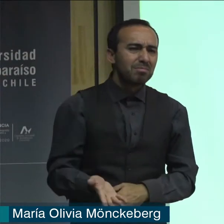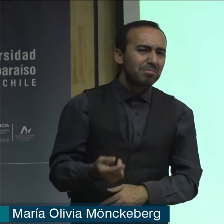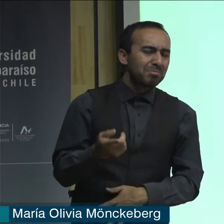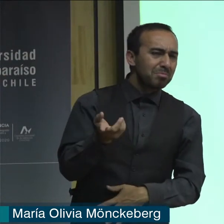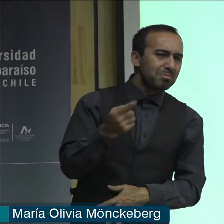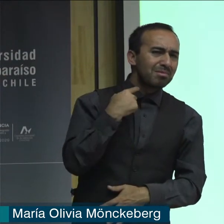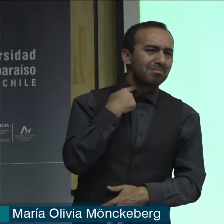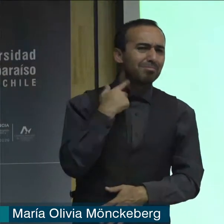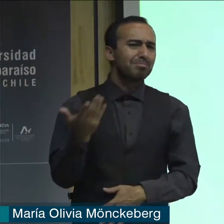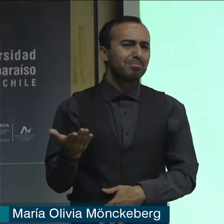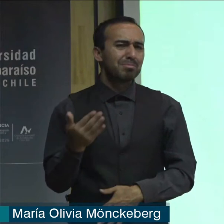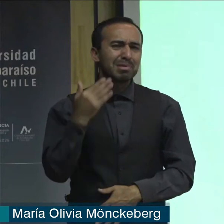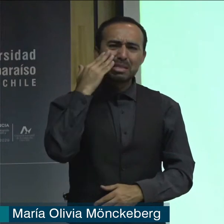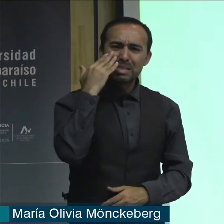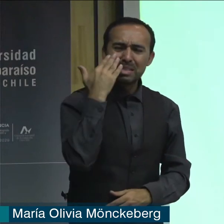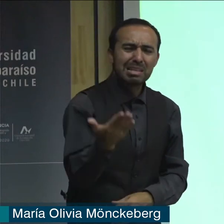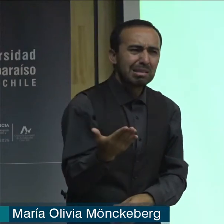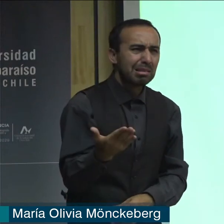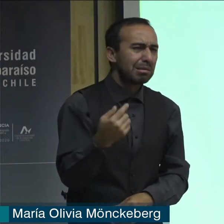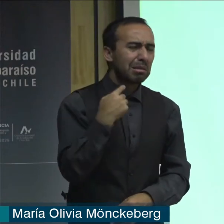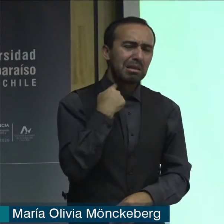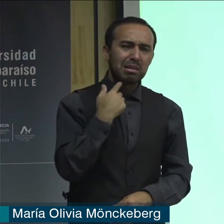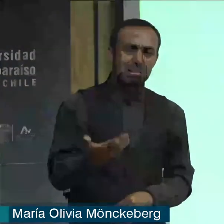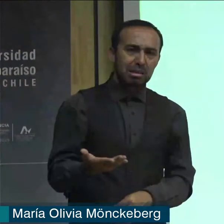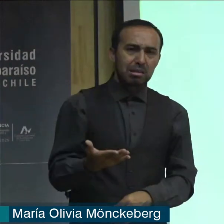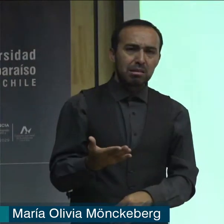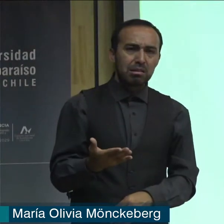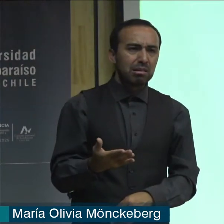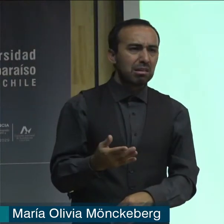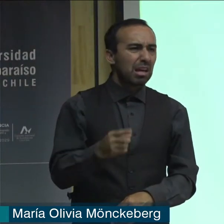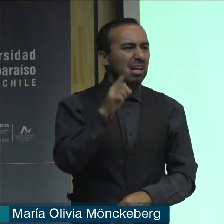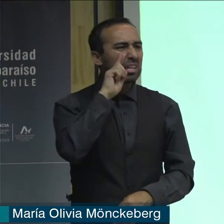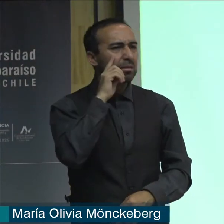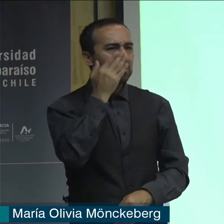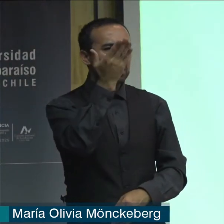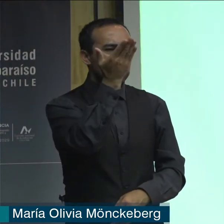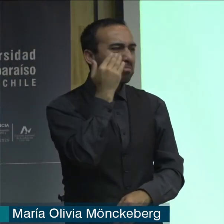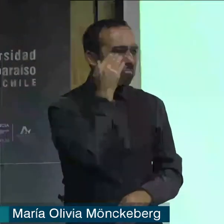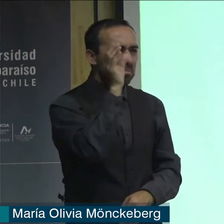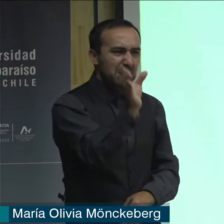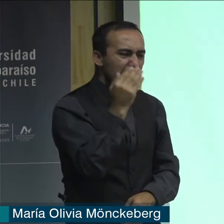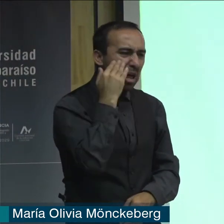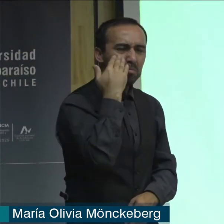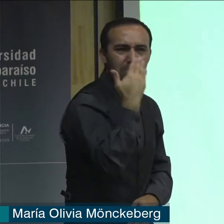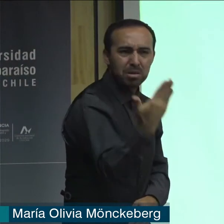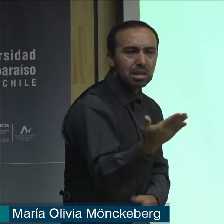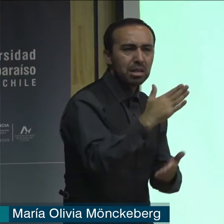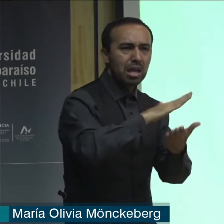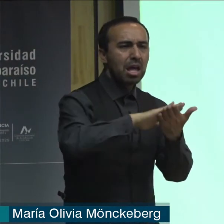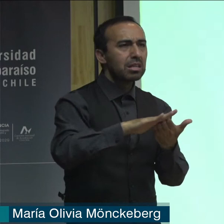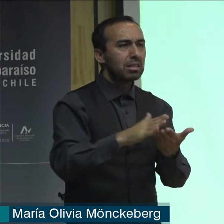cómo se está entregando a quienes se está entregando porque